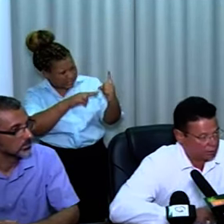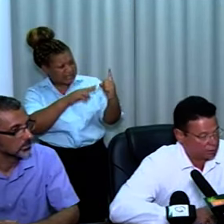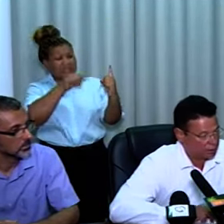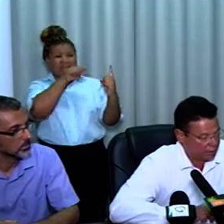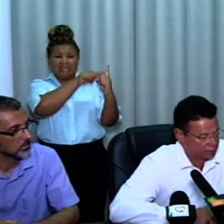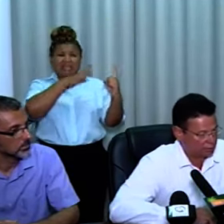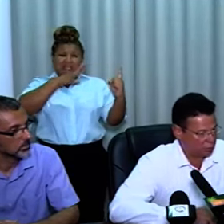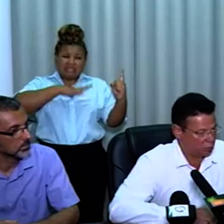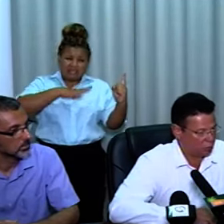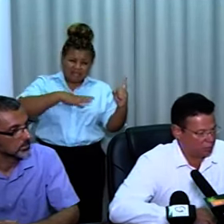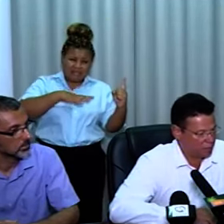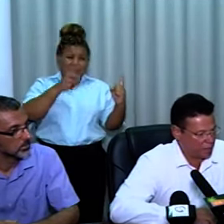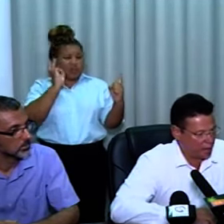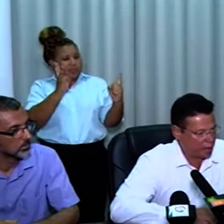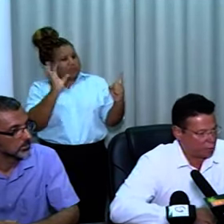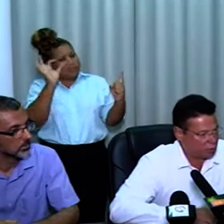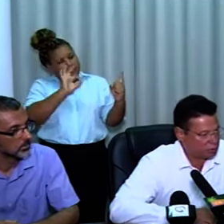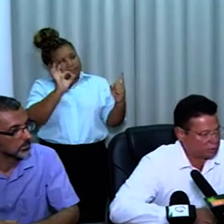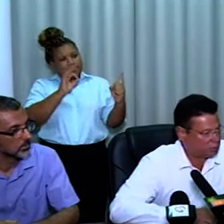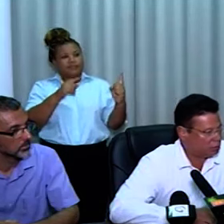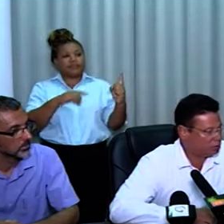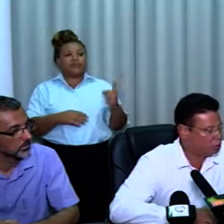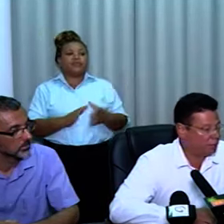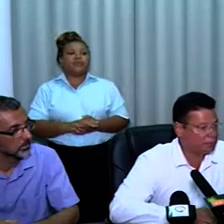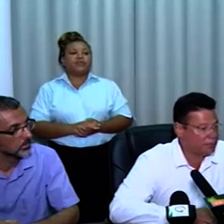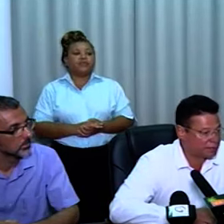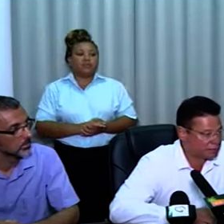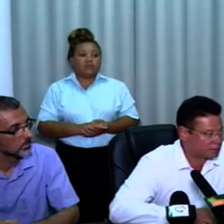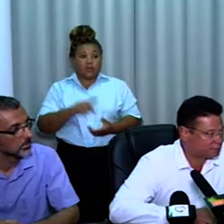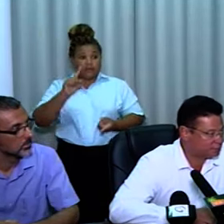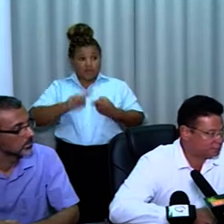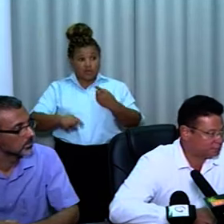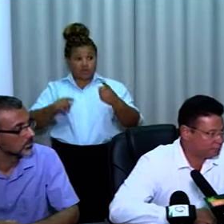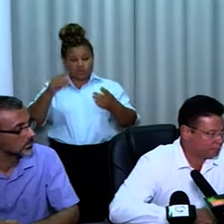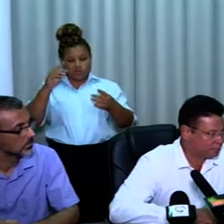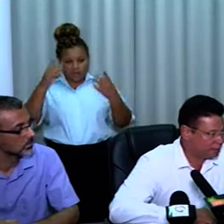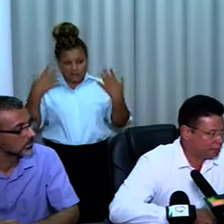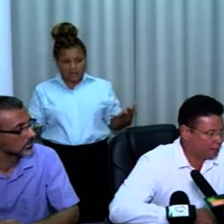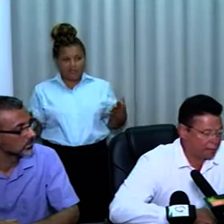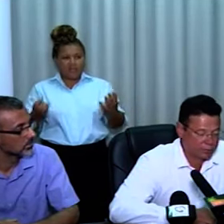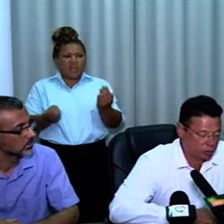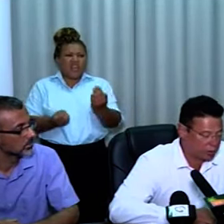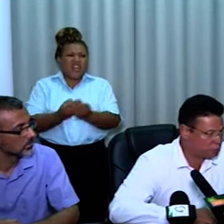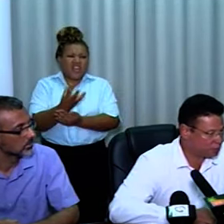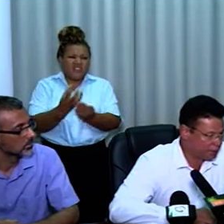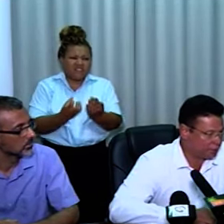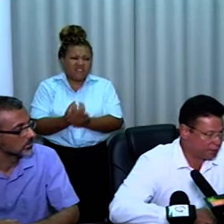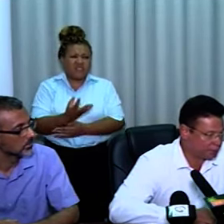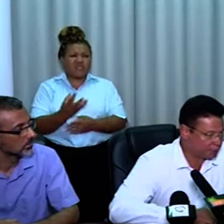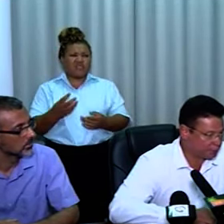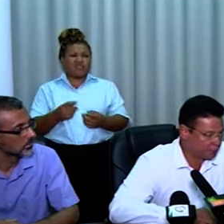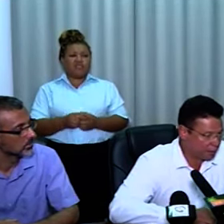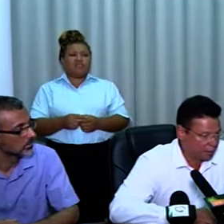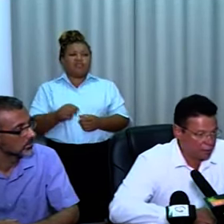temps, en temps encore. À cause, nous ne mettons pas masse. Question qui toujours nous peut